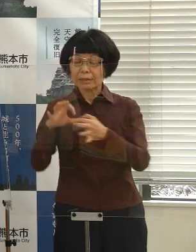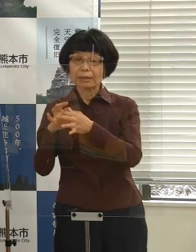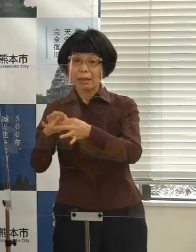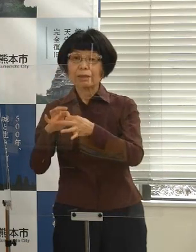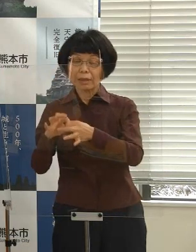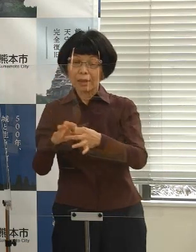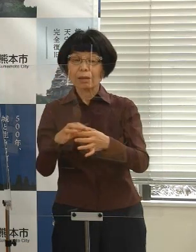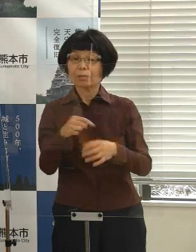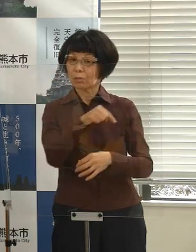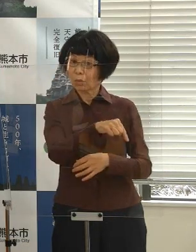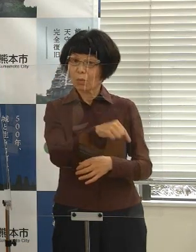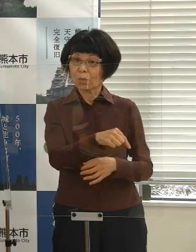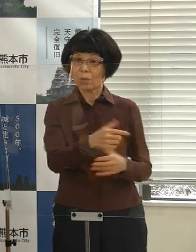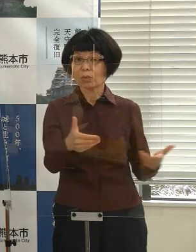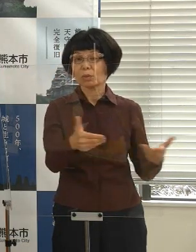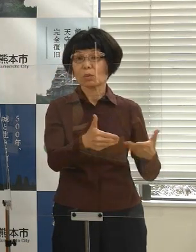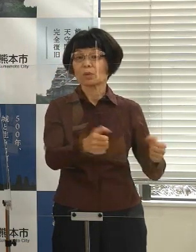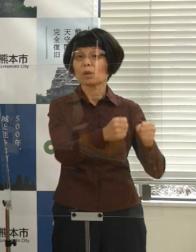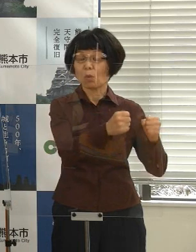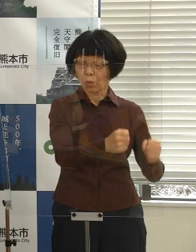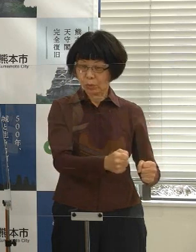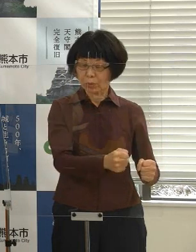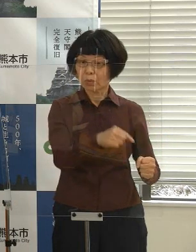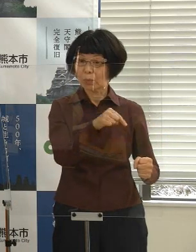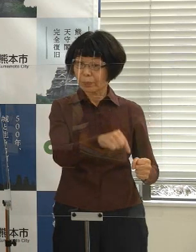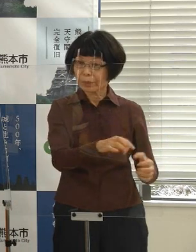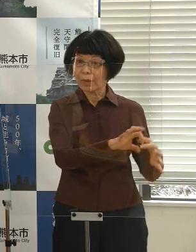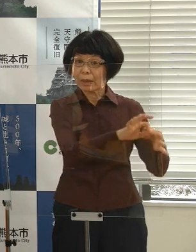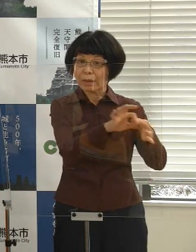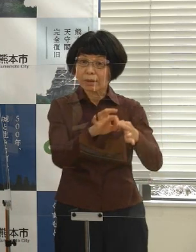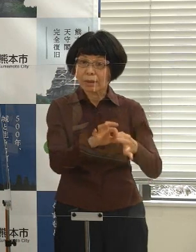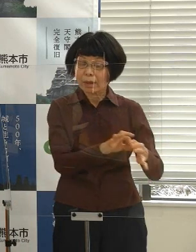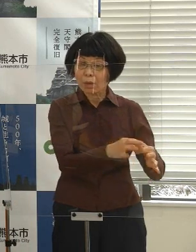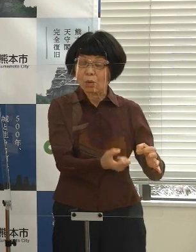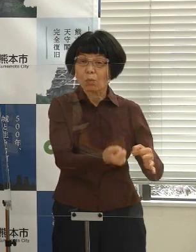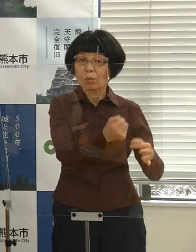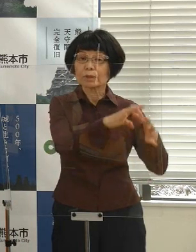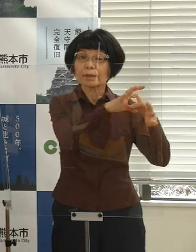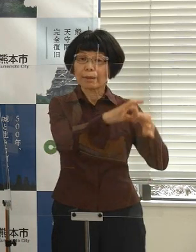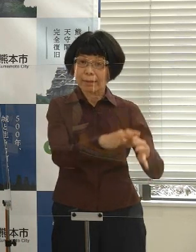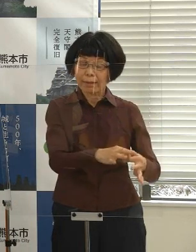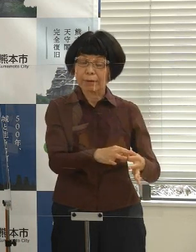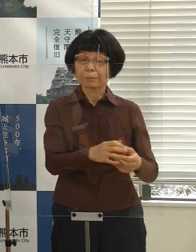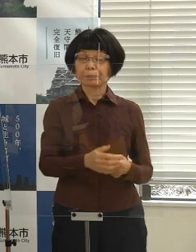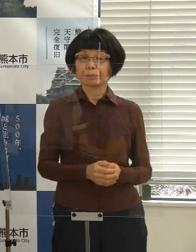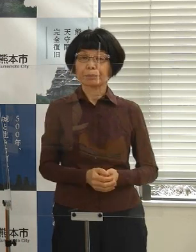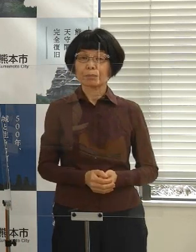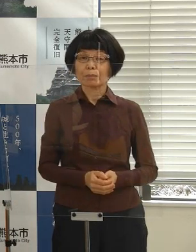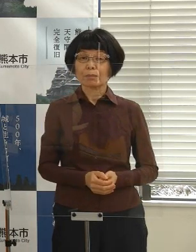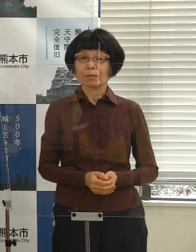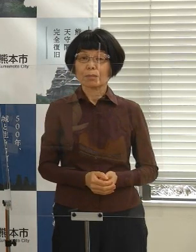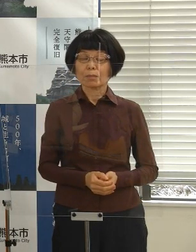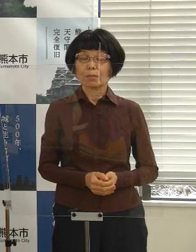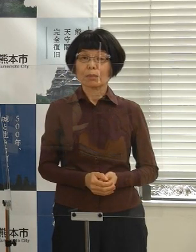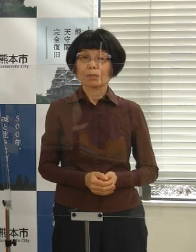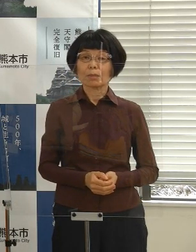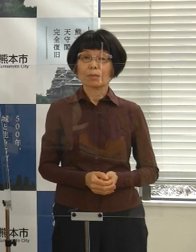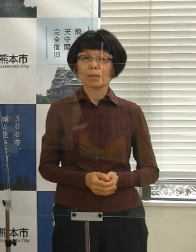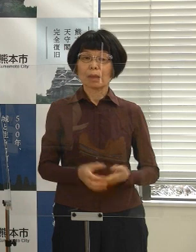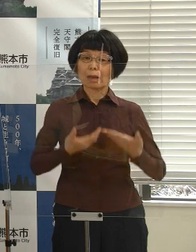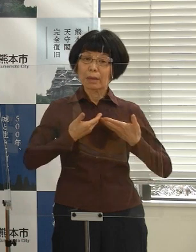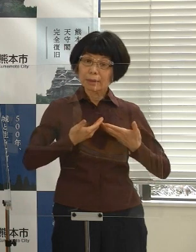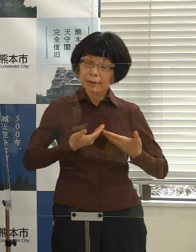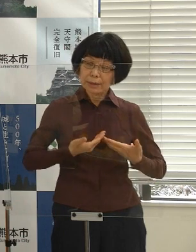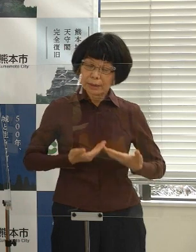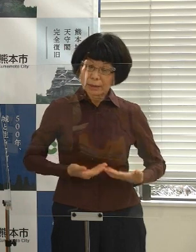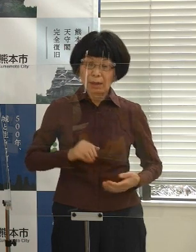ので、まあ、そういった方々と連携を取って、まあ、十分な安心してですね、皆